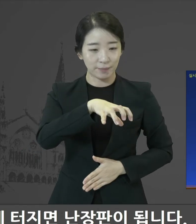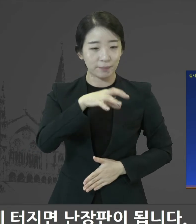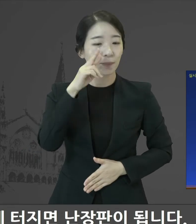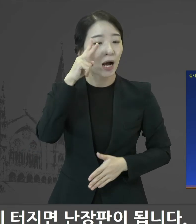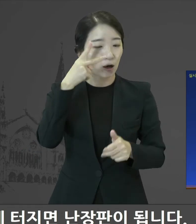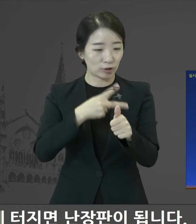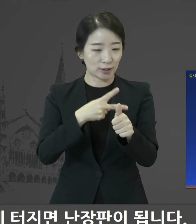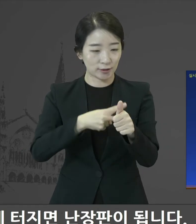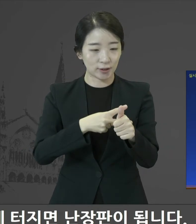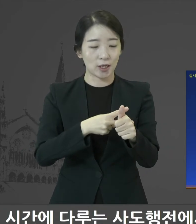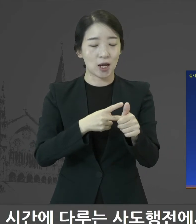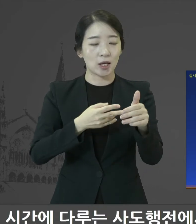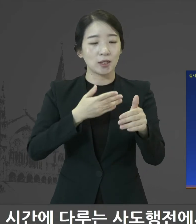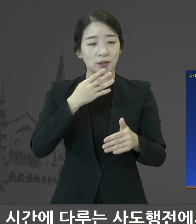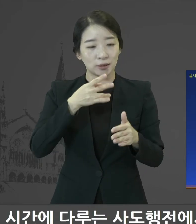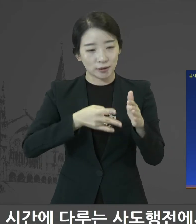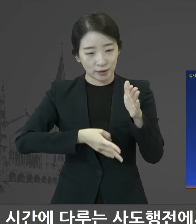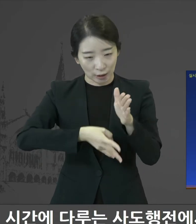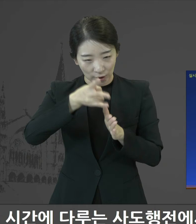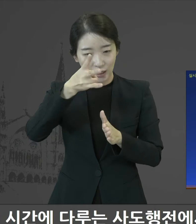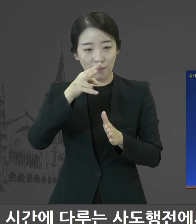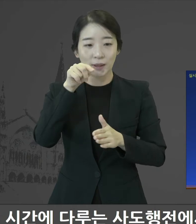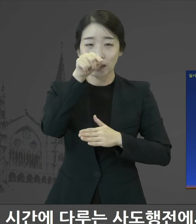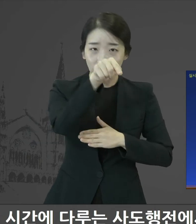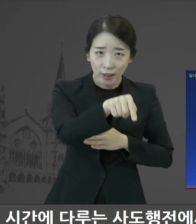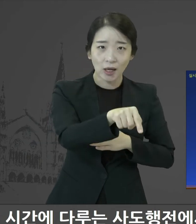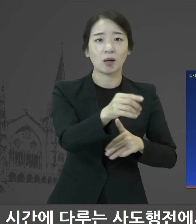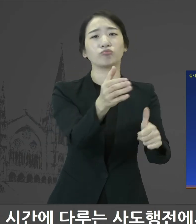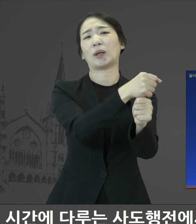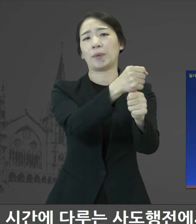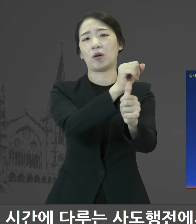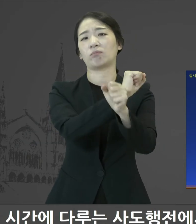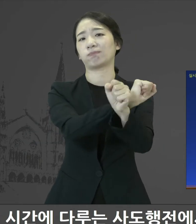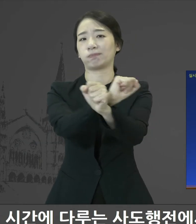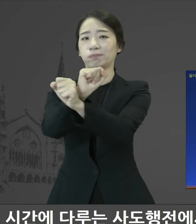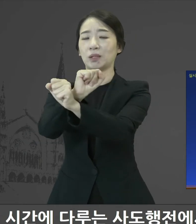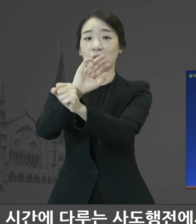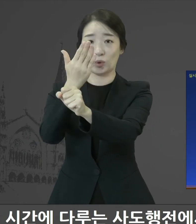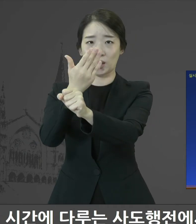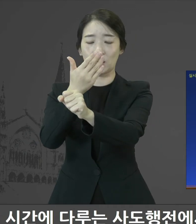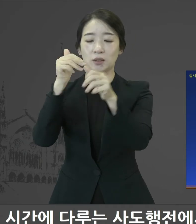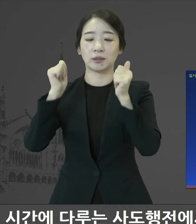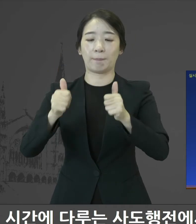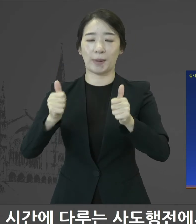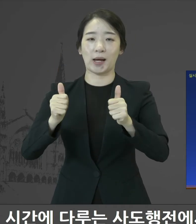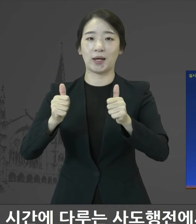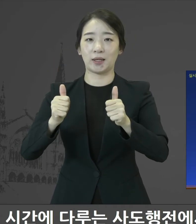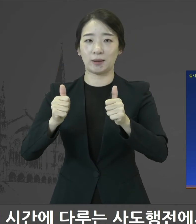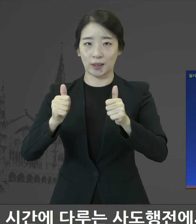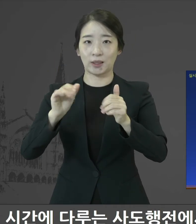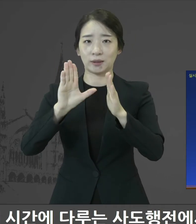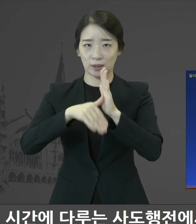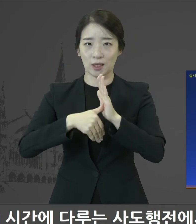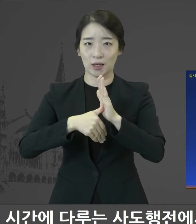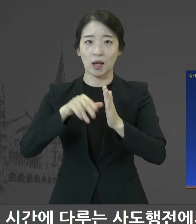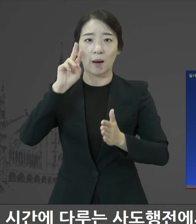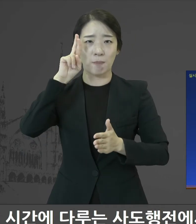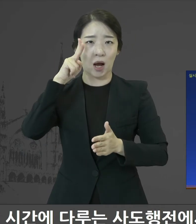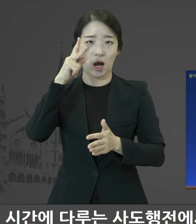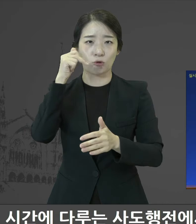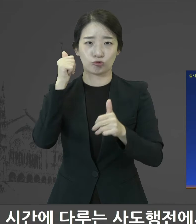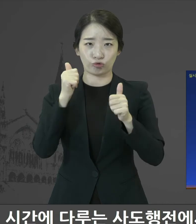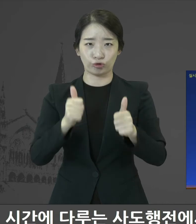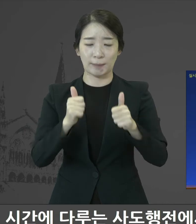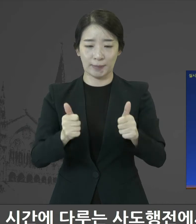공회가 열리고 공회 앞에서 바울이 재판을 받습니다. 재판을 딱 받는데 바울이 뭐에 대해서 말했냐면,